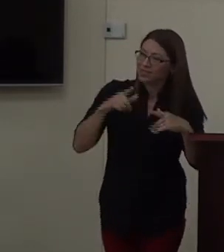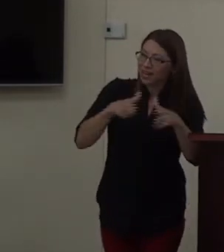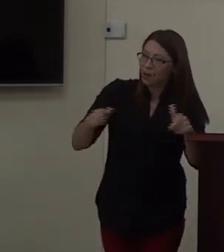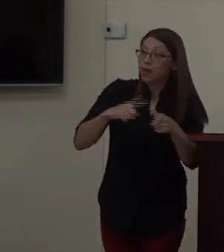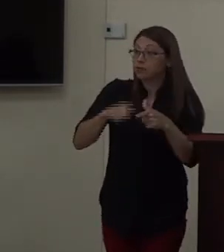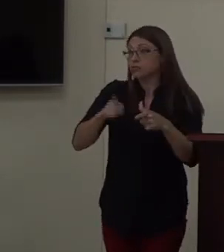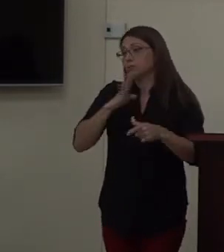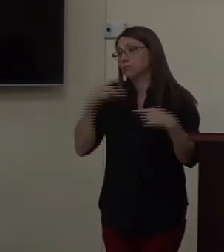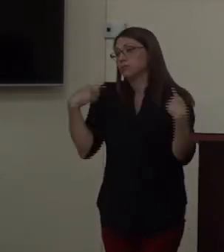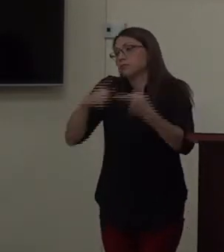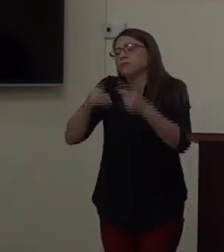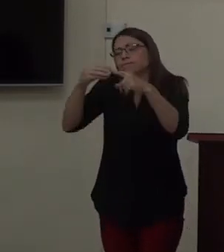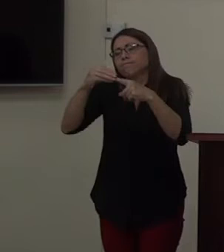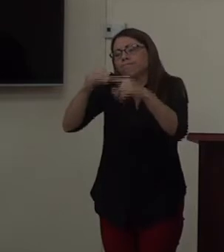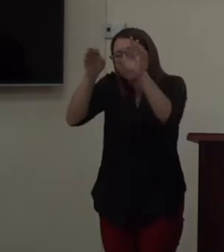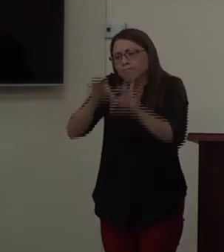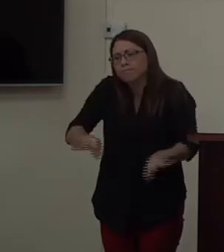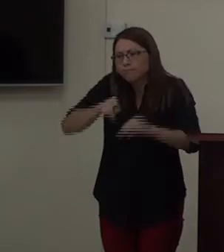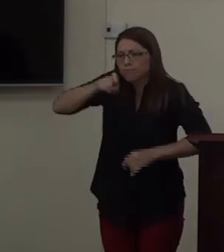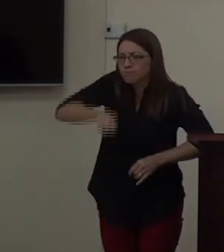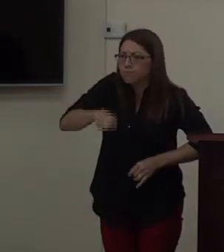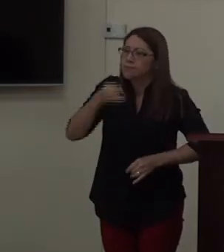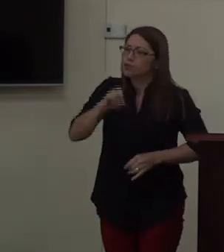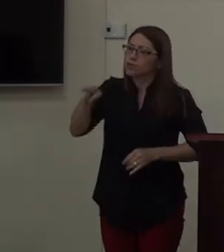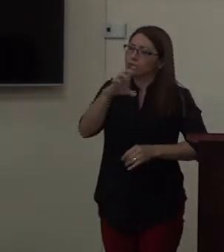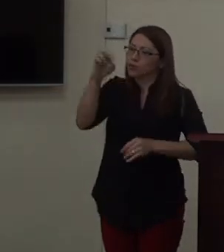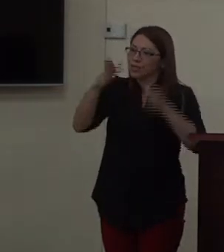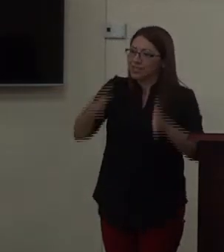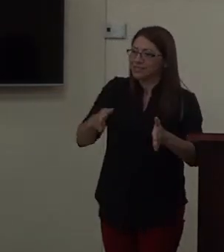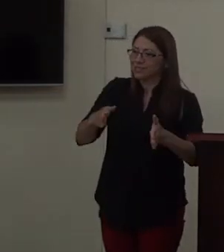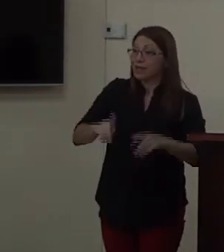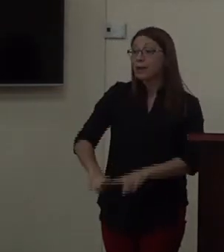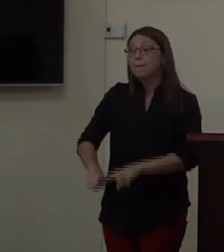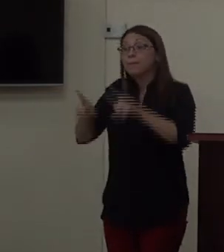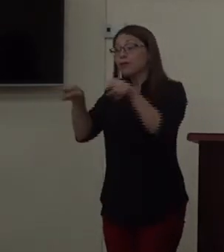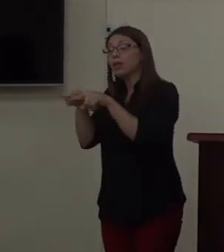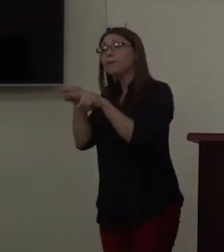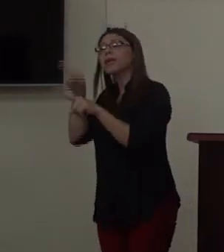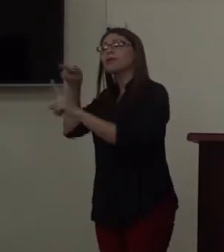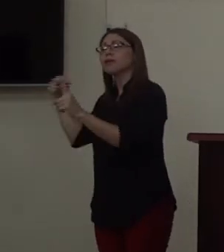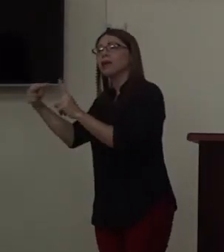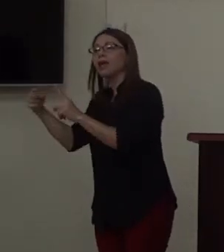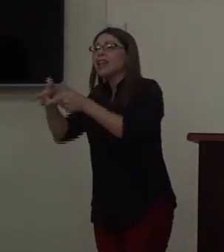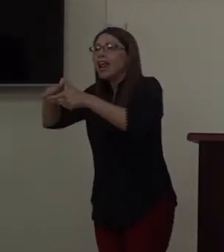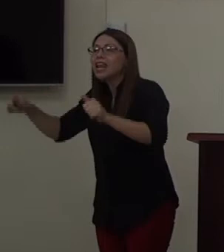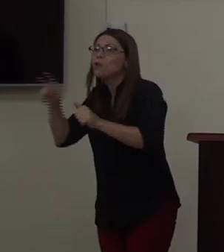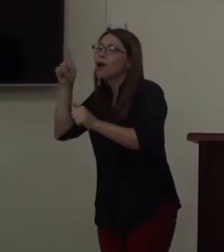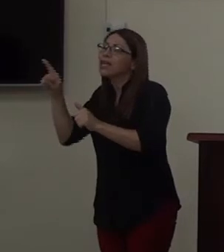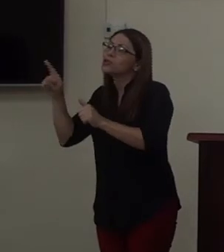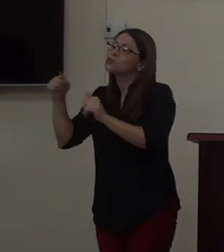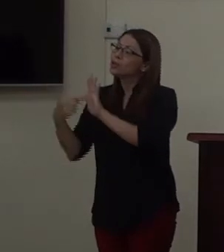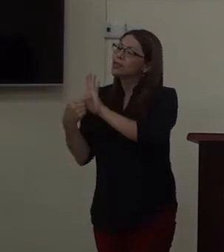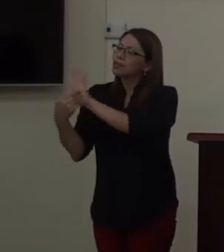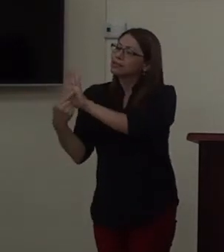es indispensable si es costarricense. Pero luego surge también la noción de que la lengua es un índice de identidad étnica